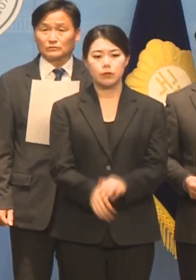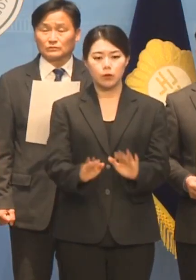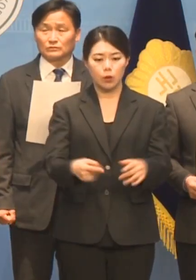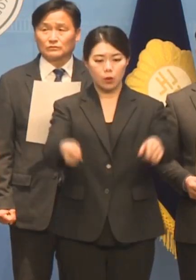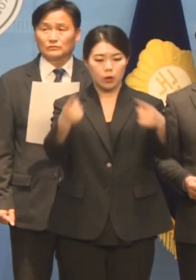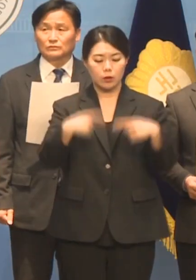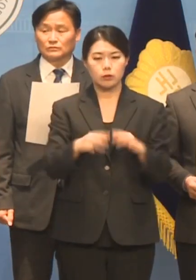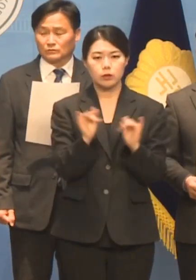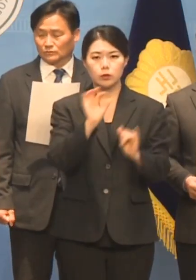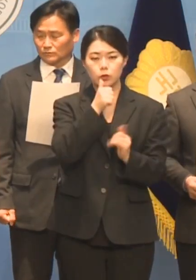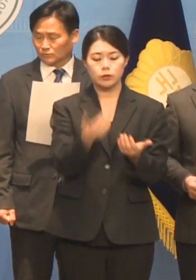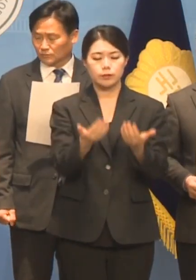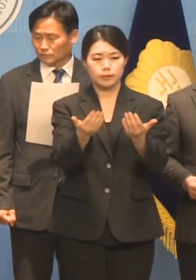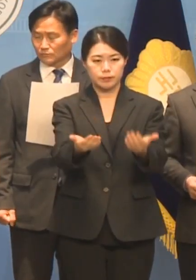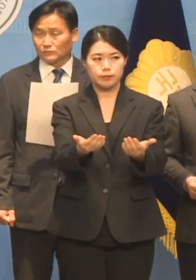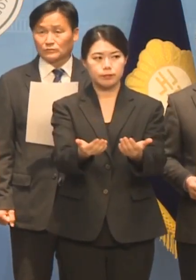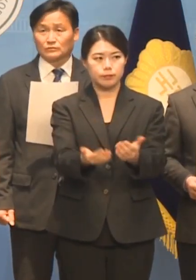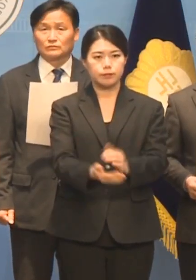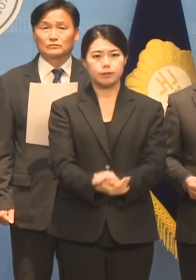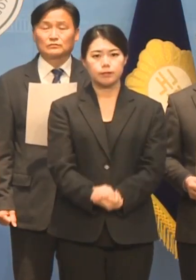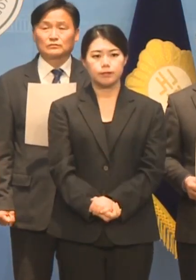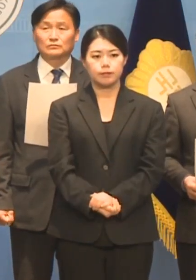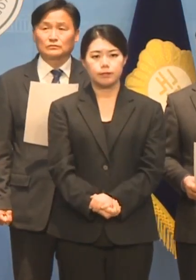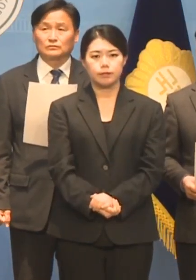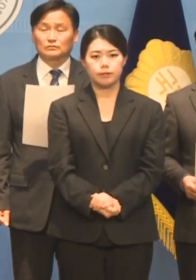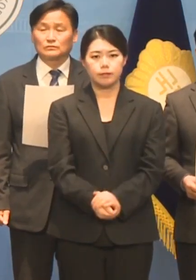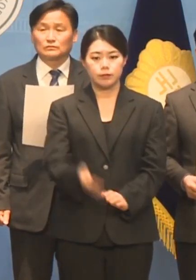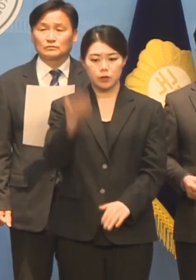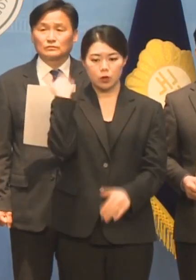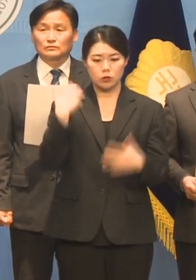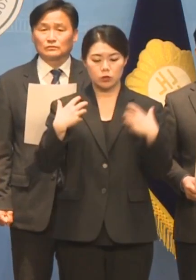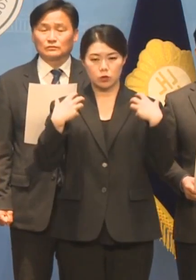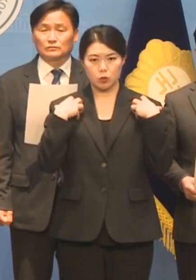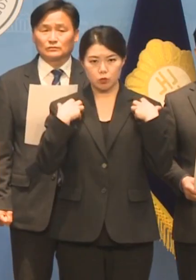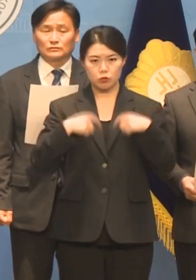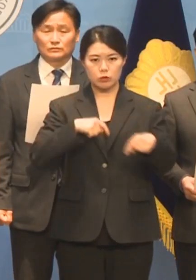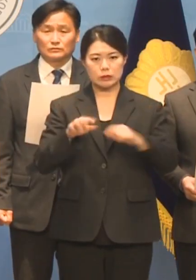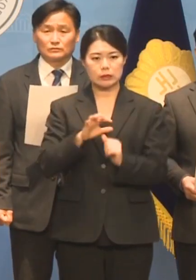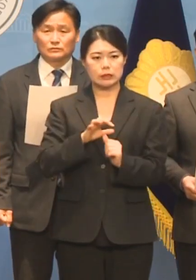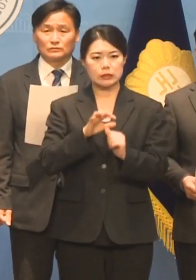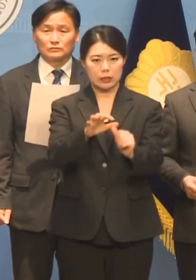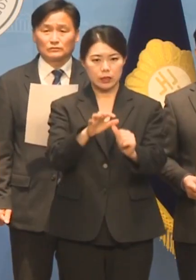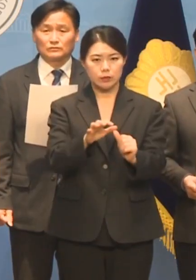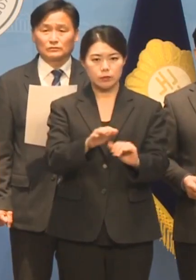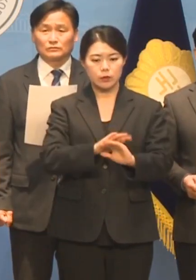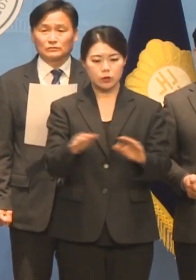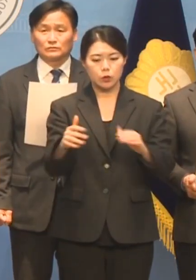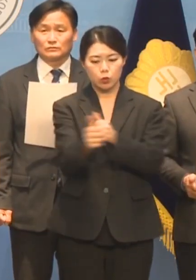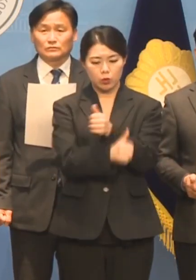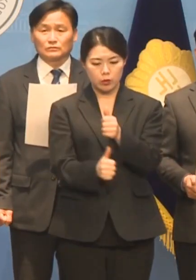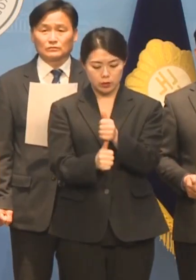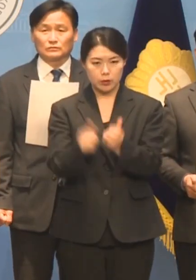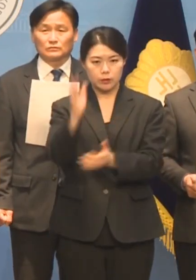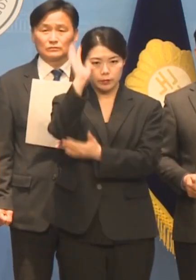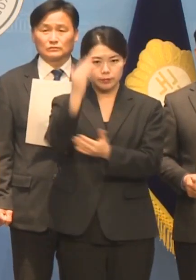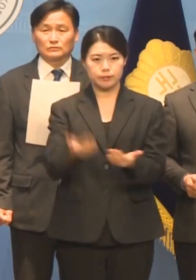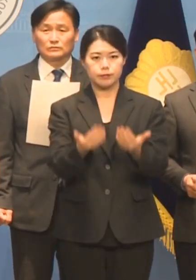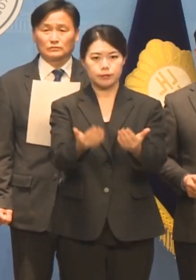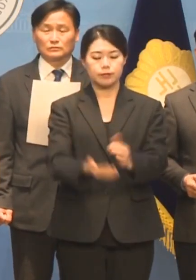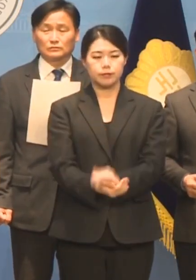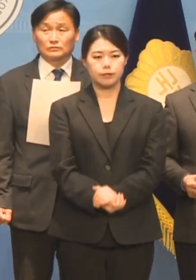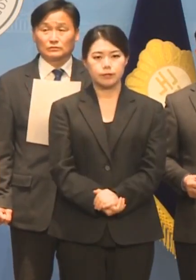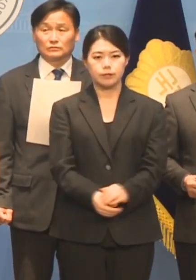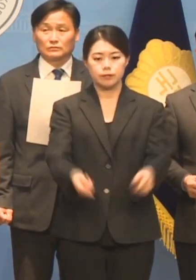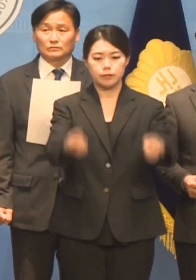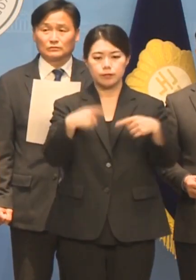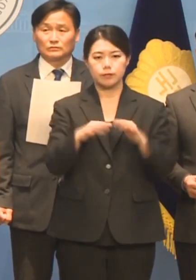분들 소개를 해드리고 전 정부 정치탄압대책위원회 기자회견을 이어가도록 하겠습니다. 먼저